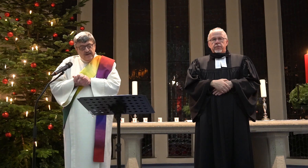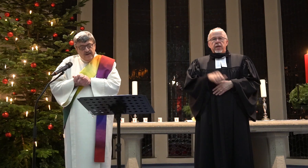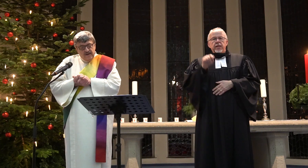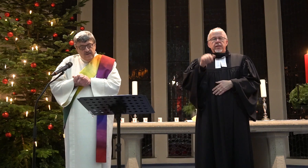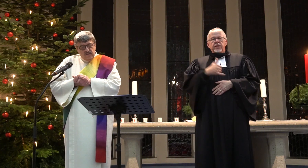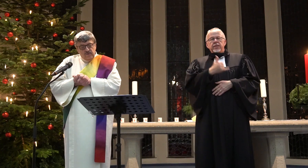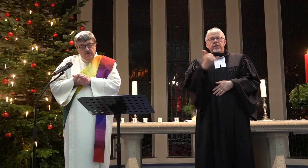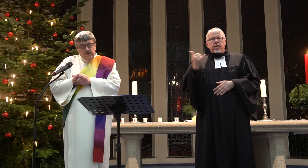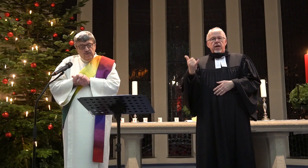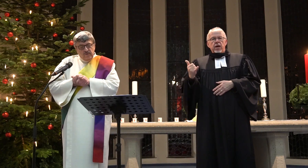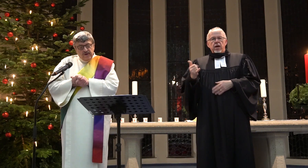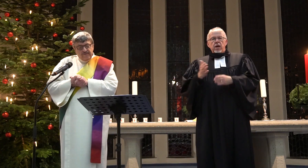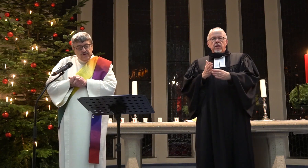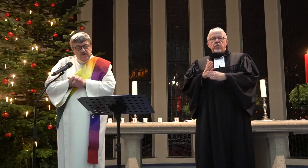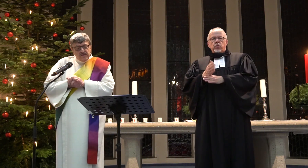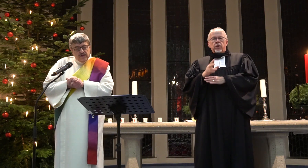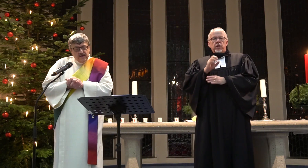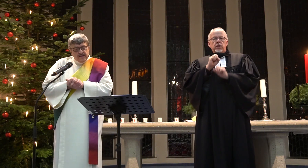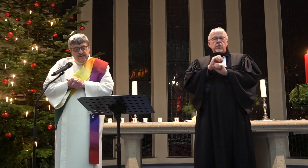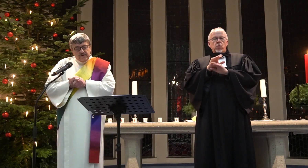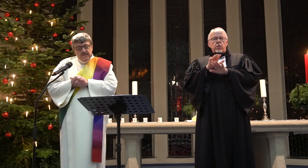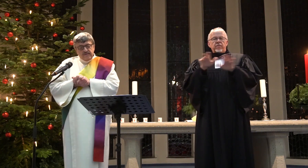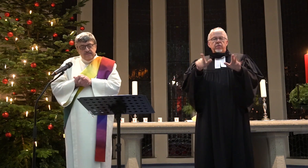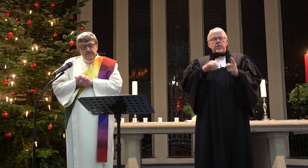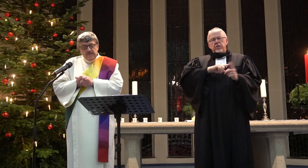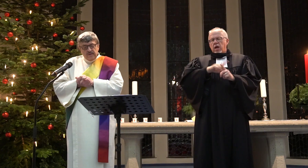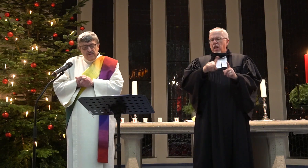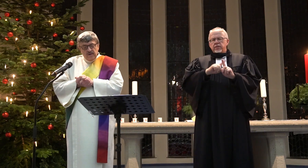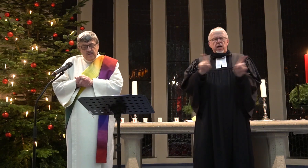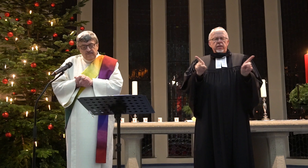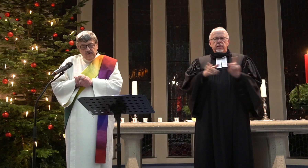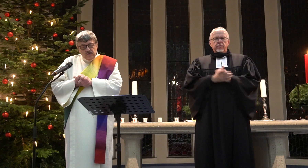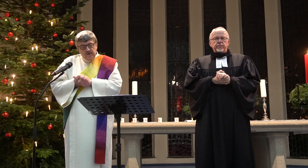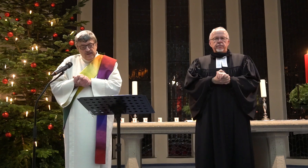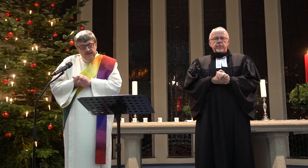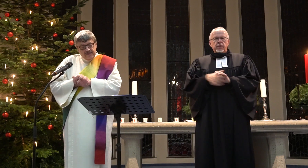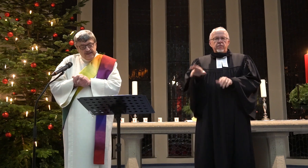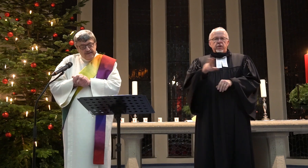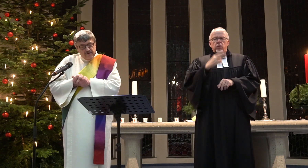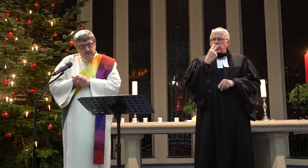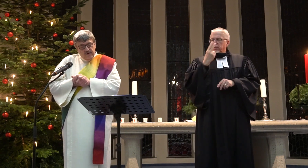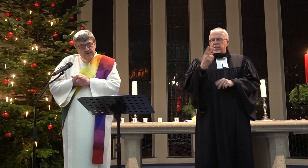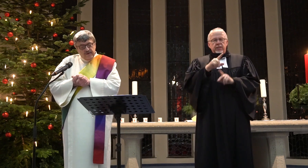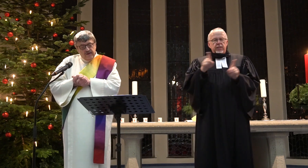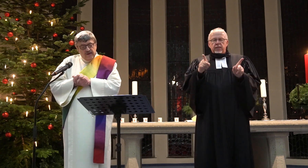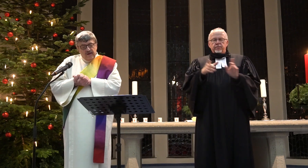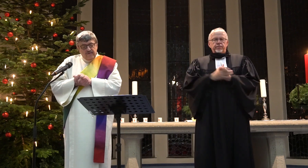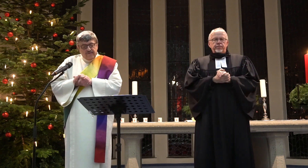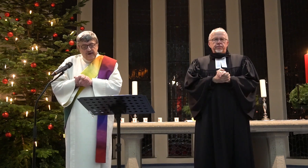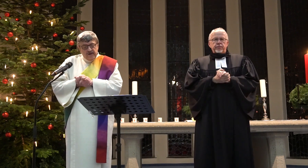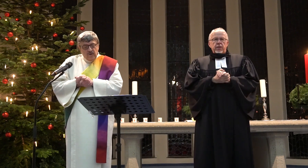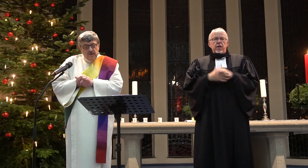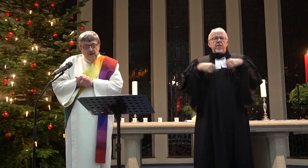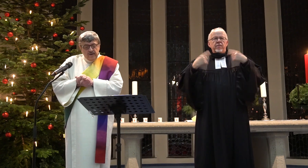dieses Jahr durch Coronavirus alles anders. Wir uns heute nicht sehen, sondern